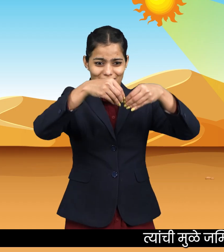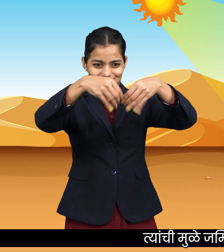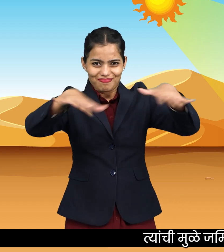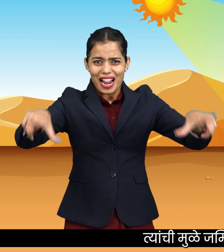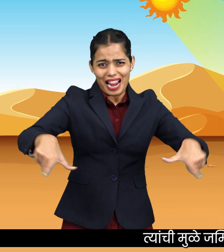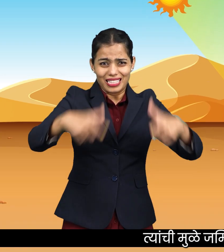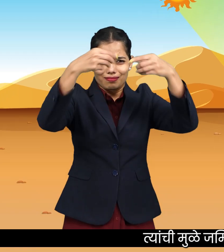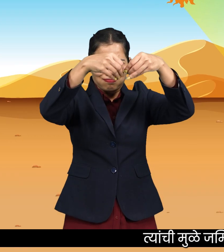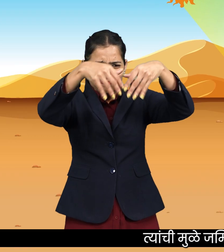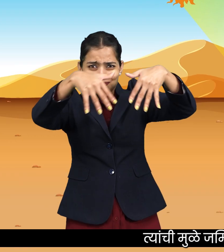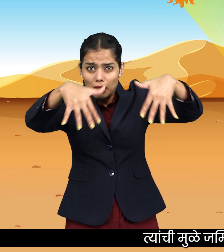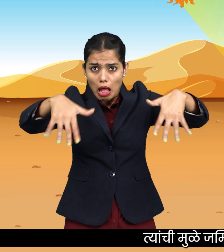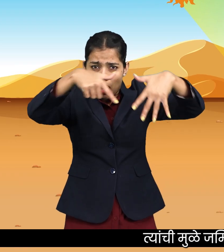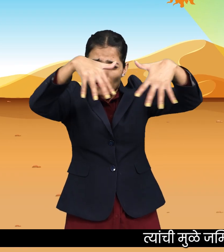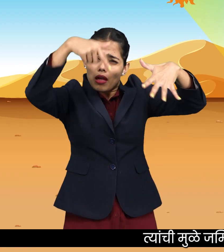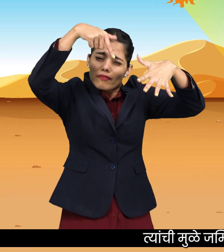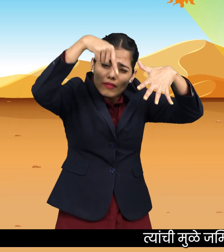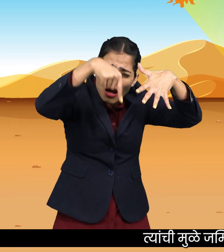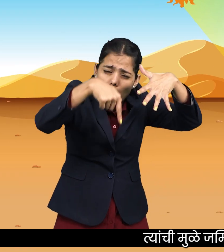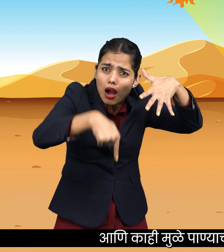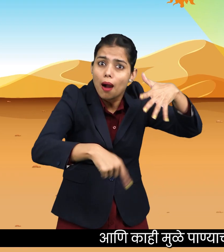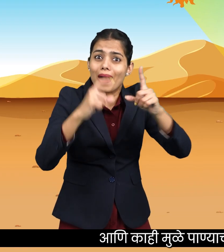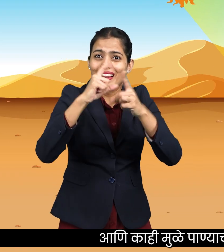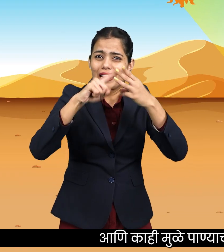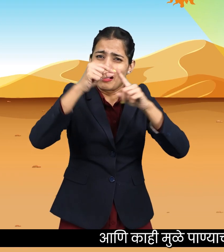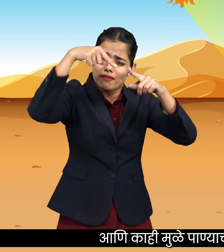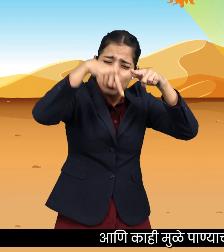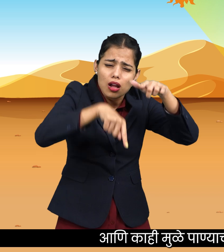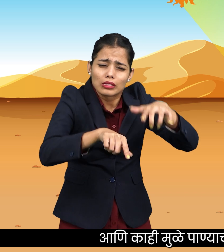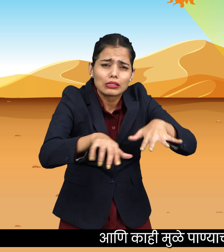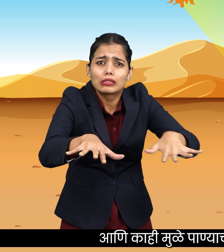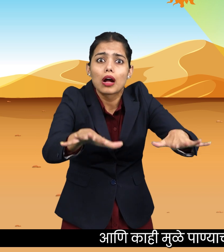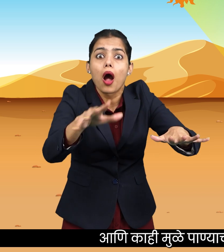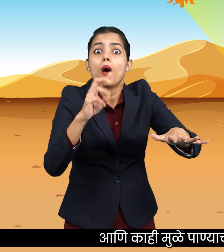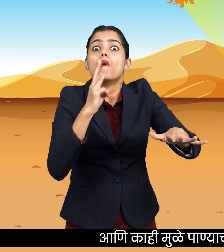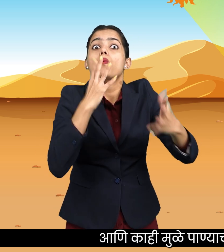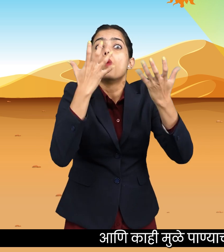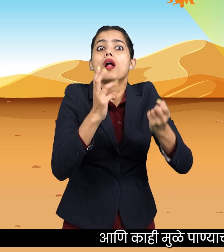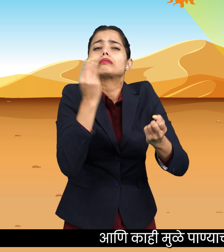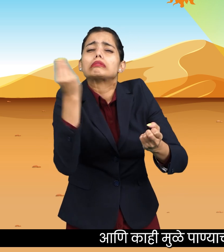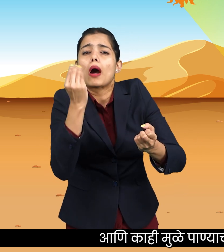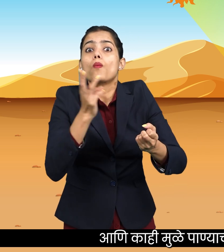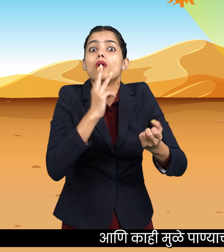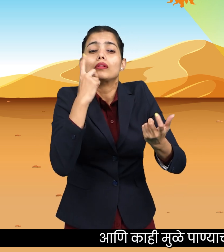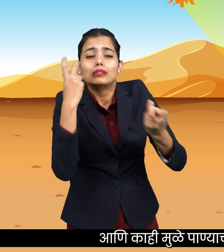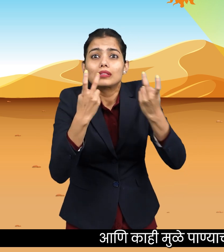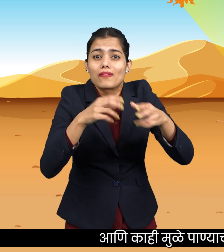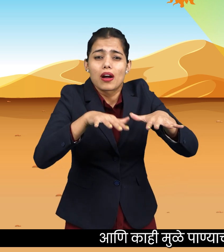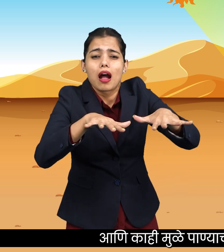त्यांची मुळे जमिनीत खोलवर जातात आणि काही मुळे पाण्याच्या शोधात जमिनीत